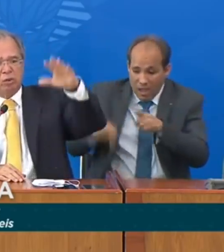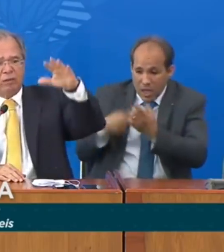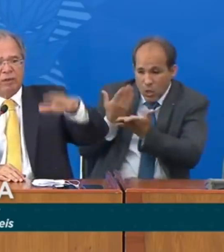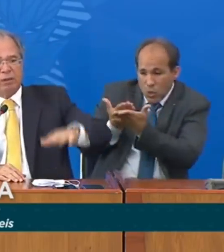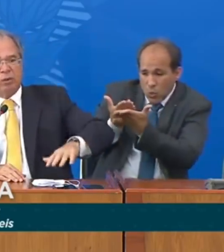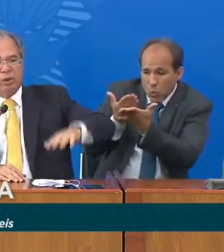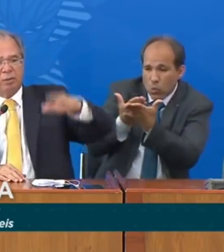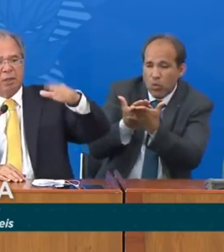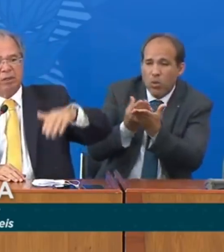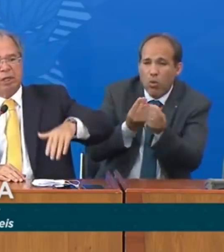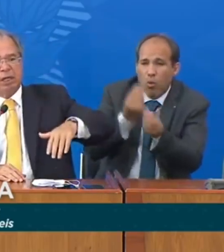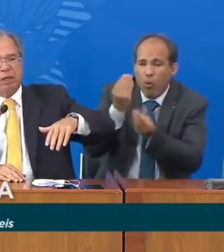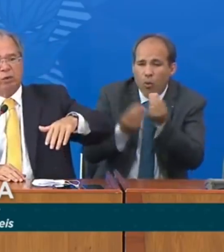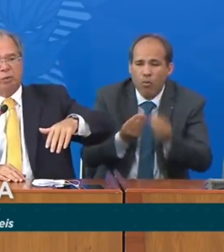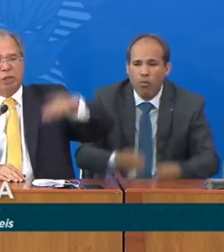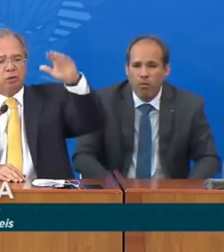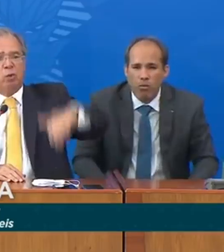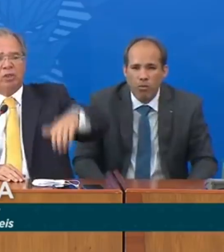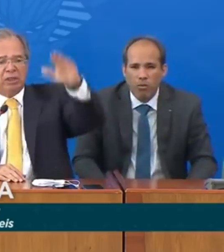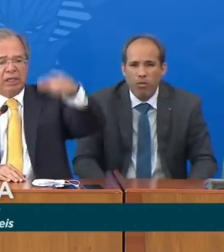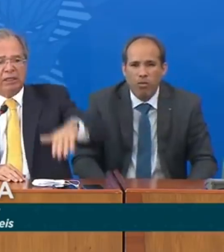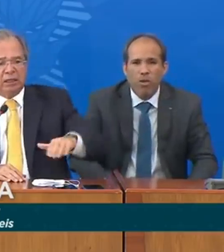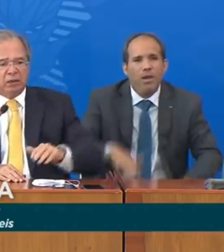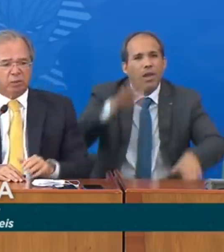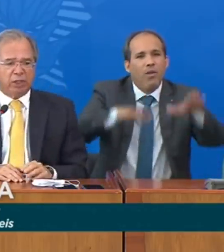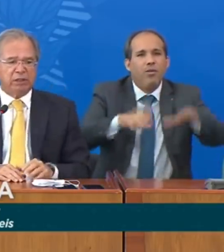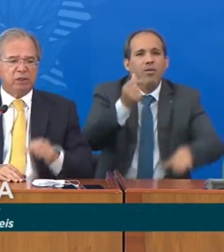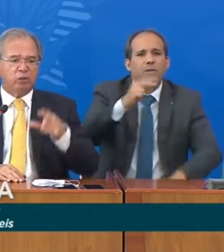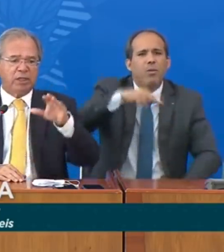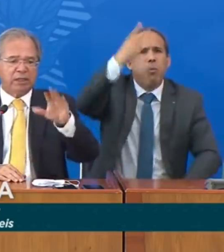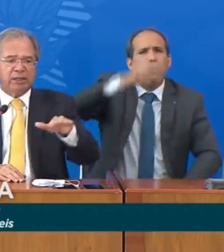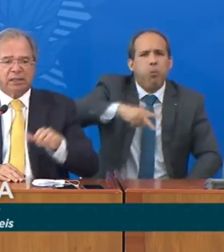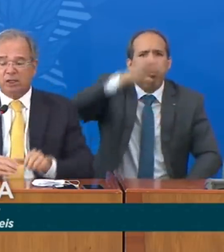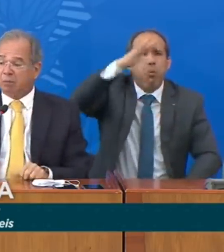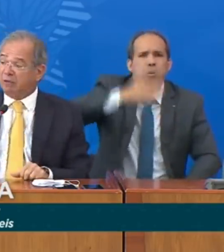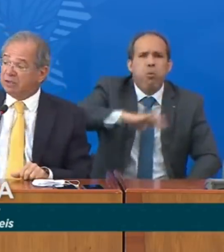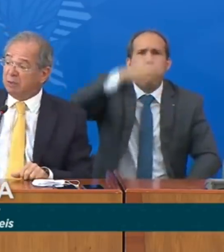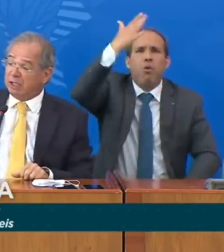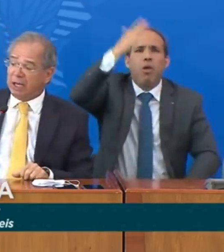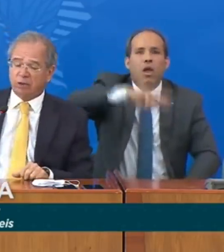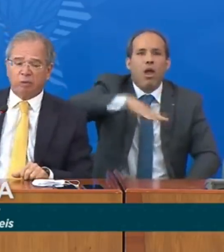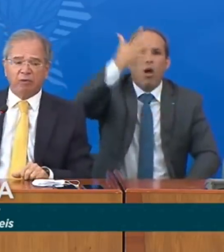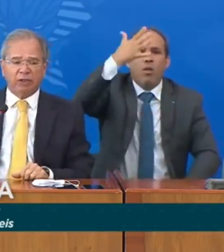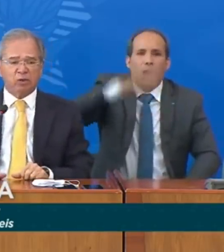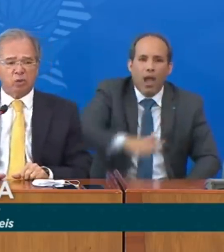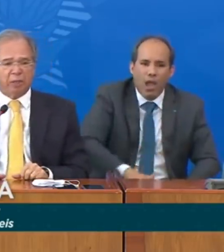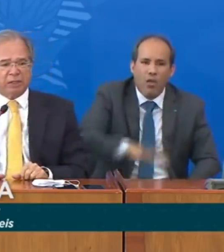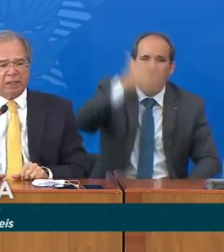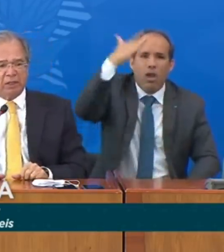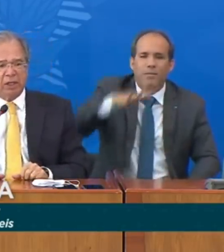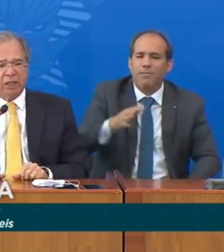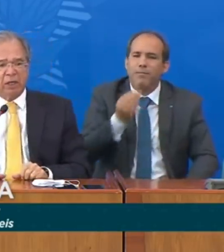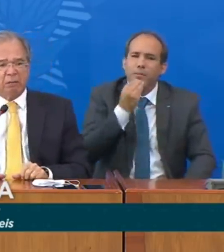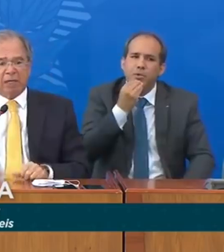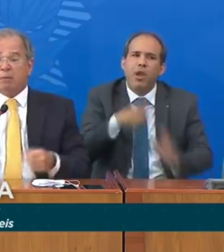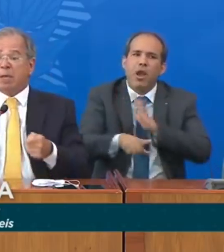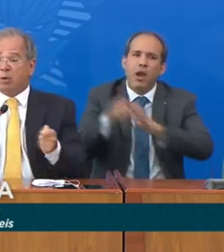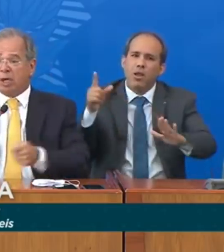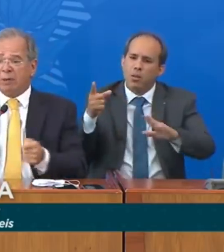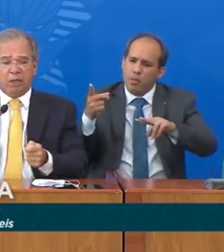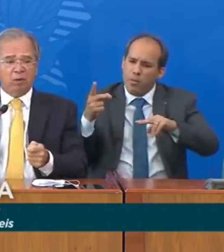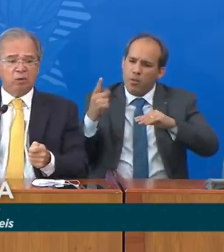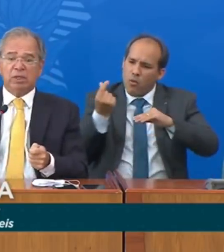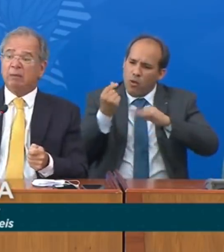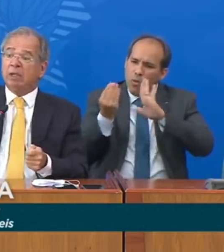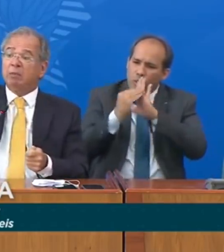busca de suavizadores para que os preços não oscilem tanto, porque existe uma necessidade de previsibilidade, como enfatizou o presidente. Para quem pega